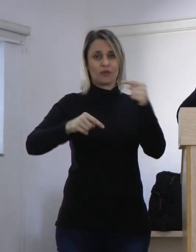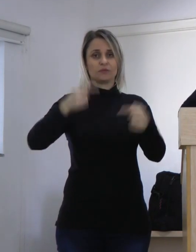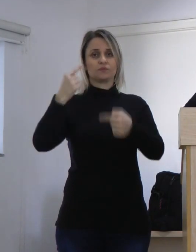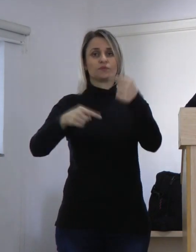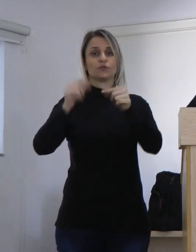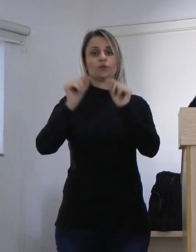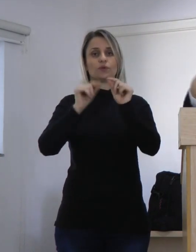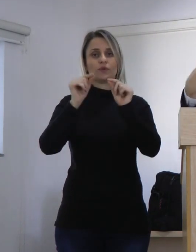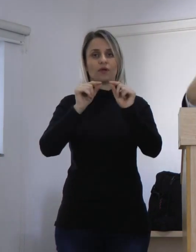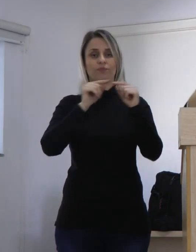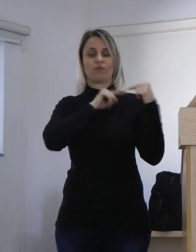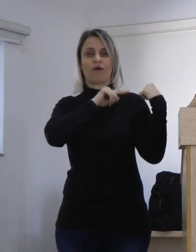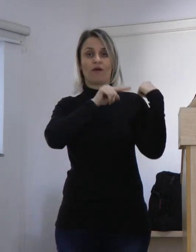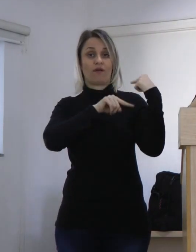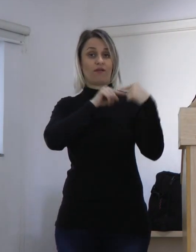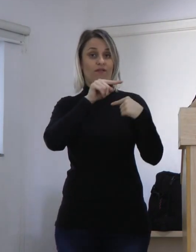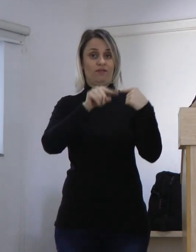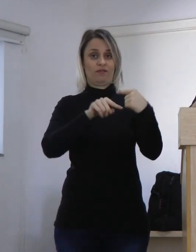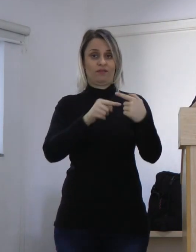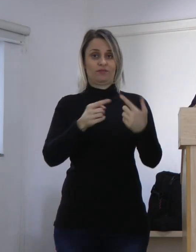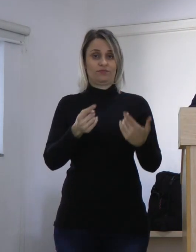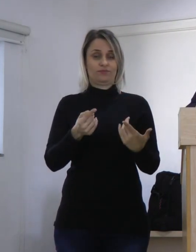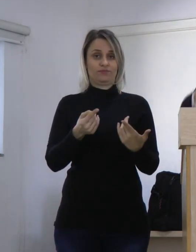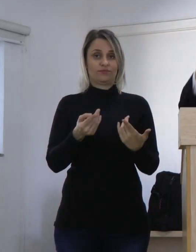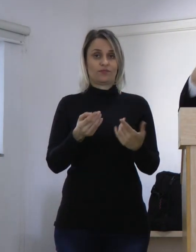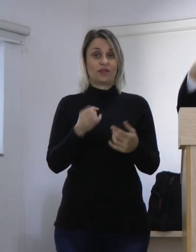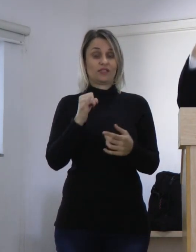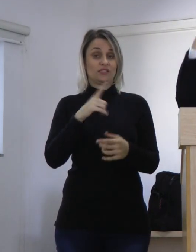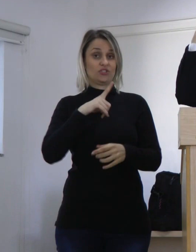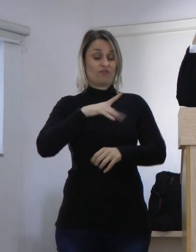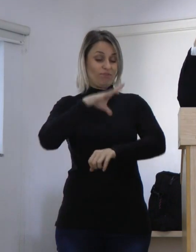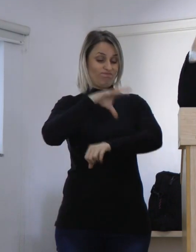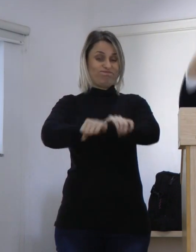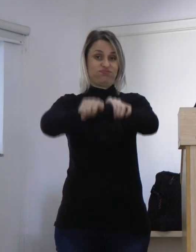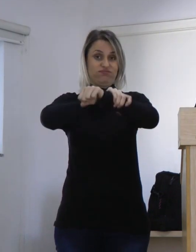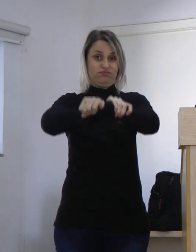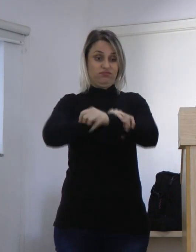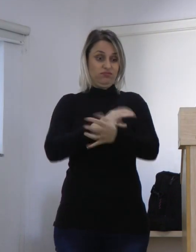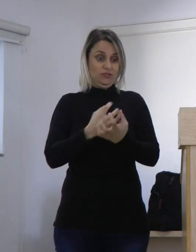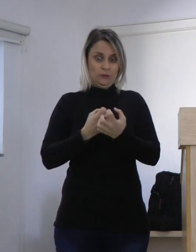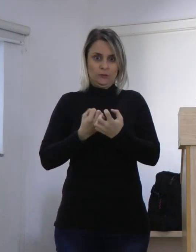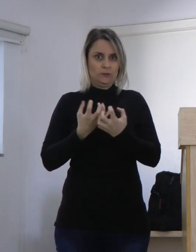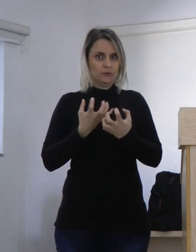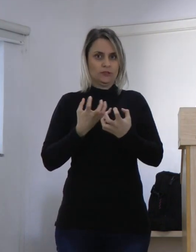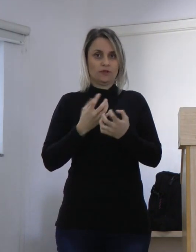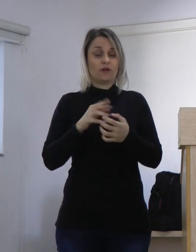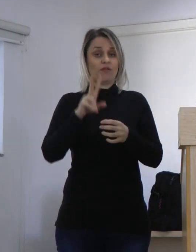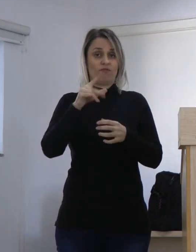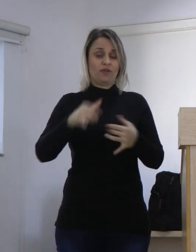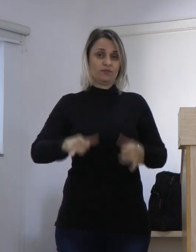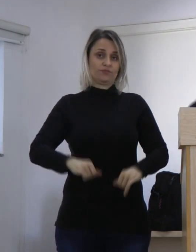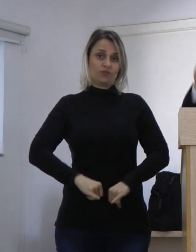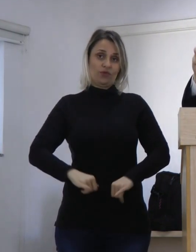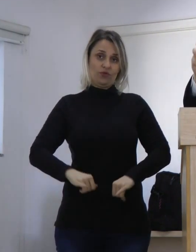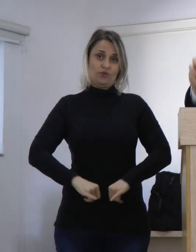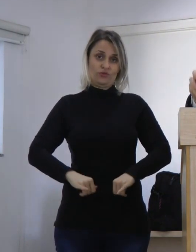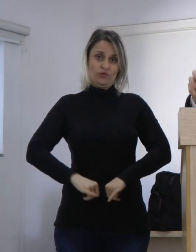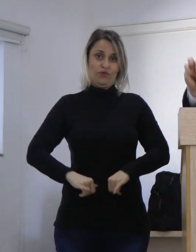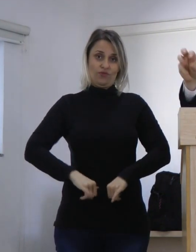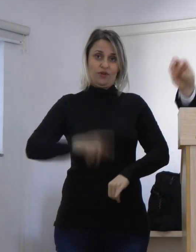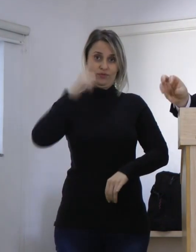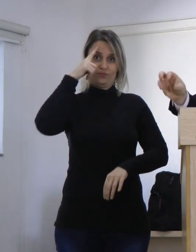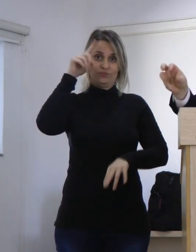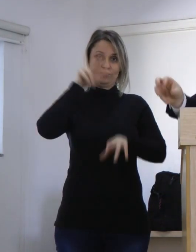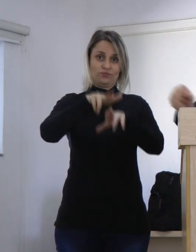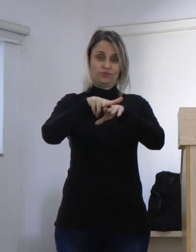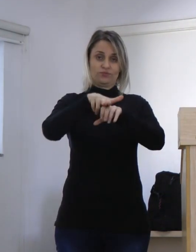E quando se a gente ficar muito apegado aos bens materiais, vamos sofrer quando deixarmos a terra. Porque onde está teu tesouro,